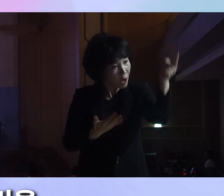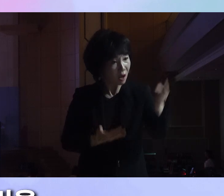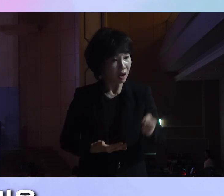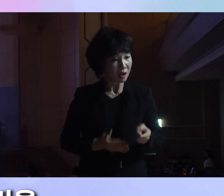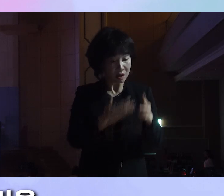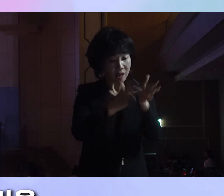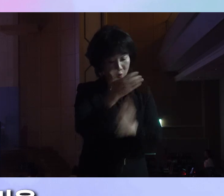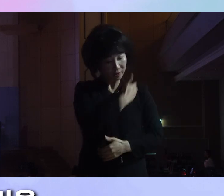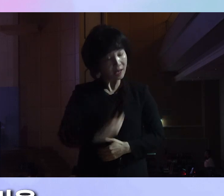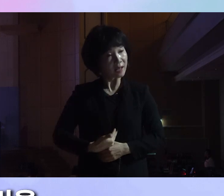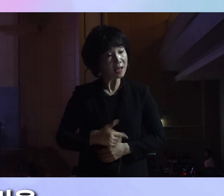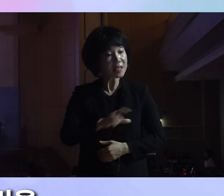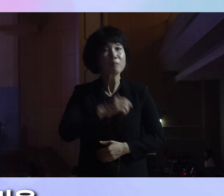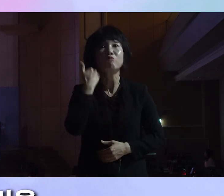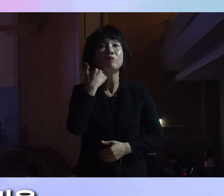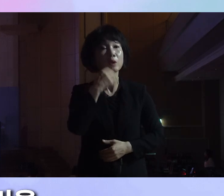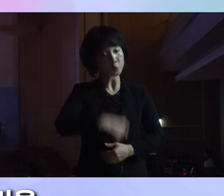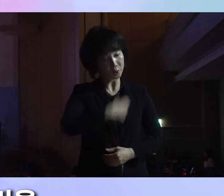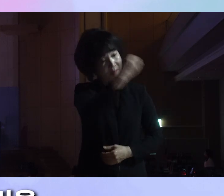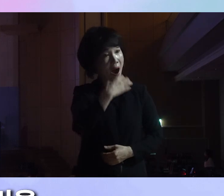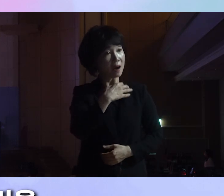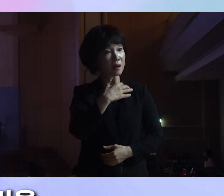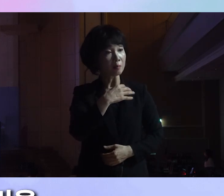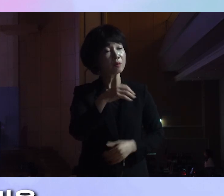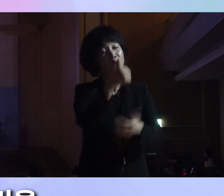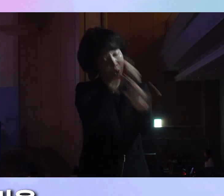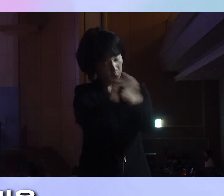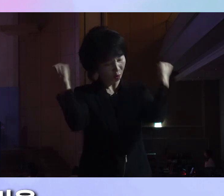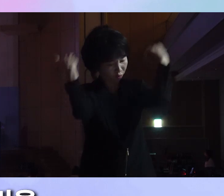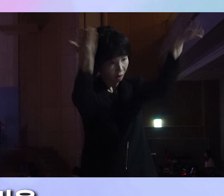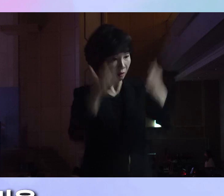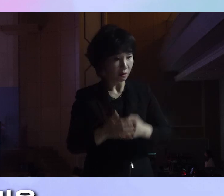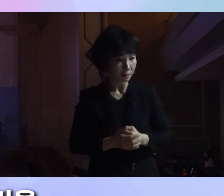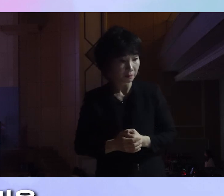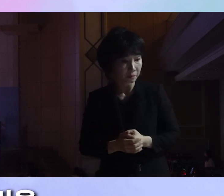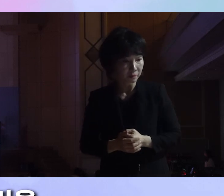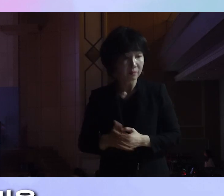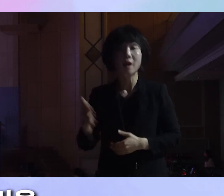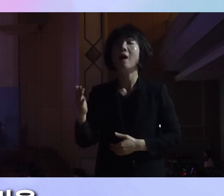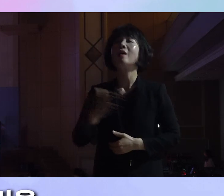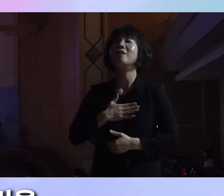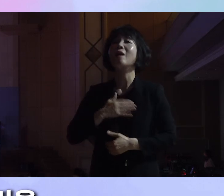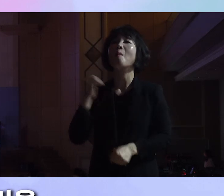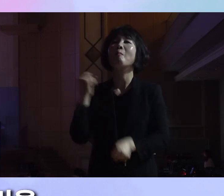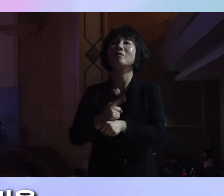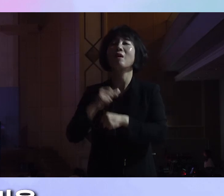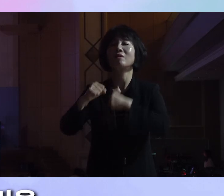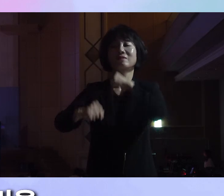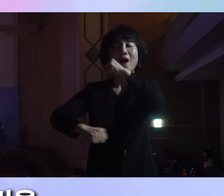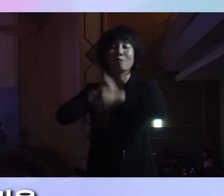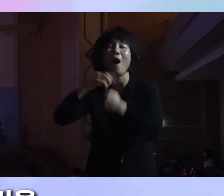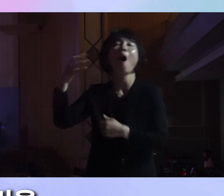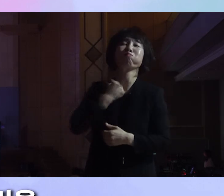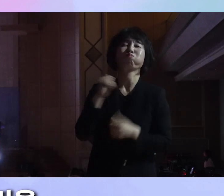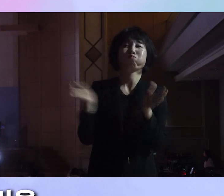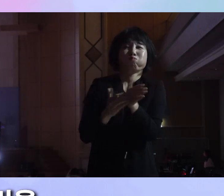말해. 그럼 당장 자유를 주지. 전 이미 자유로워요.